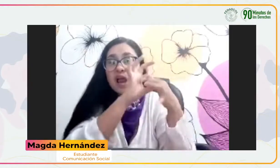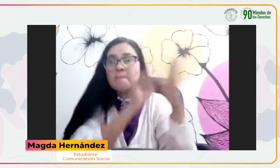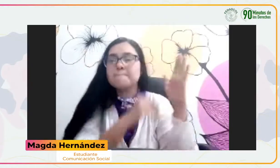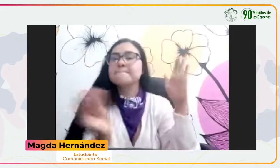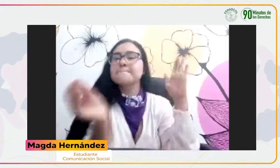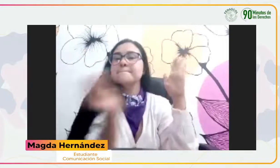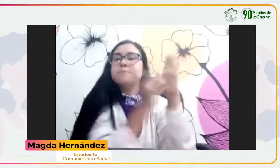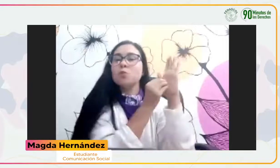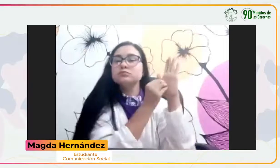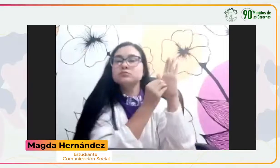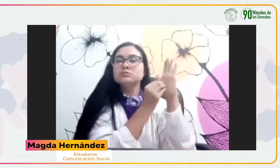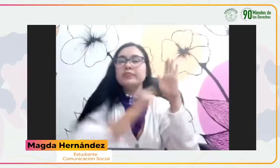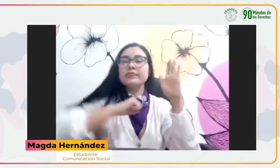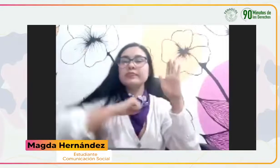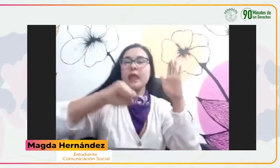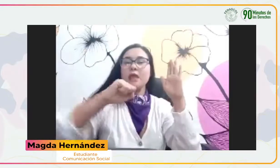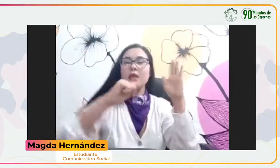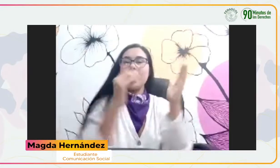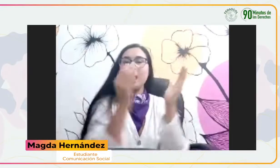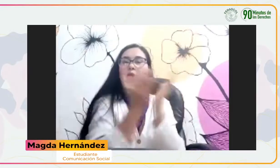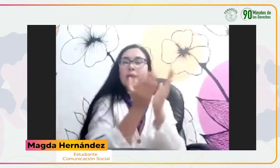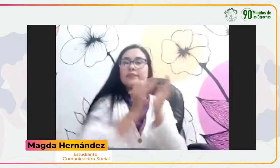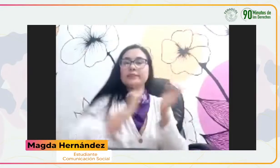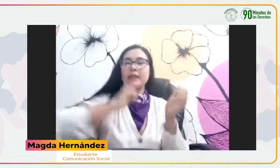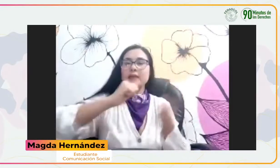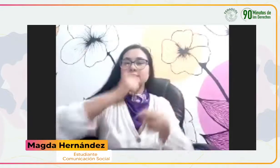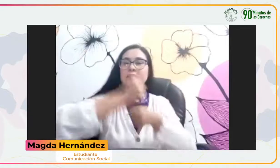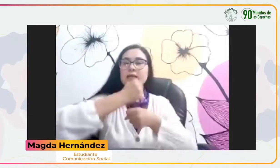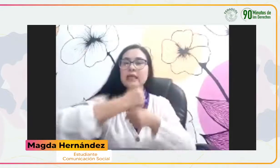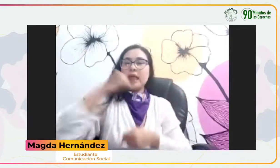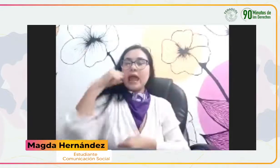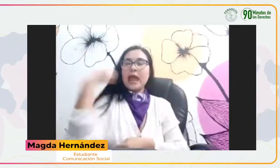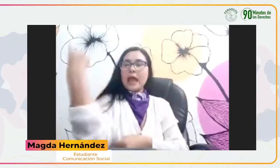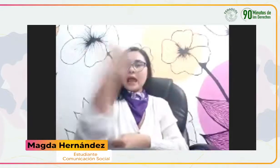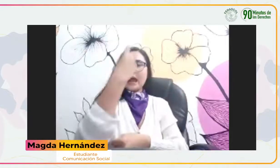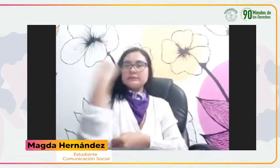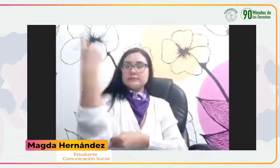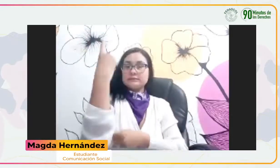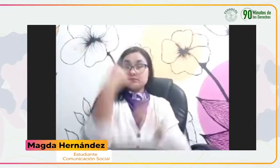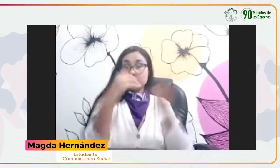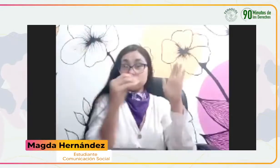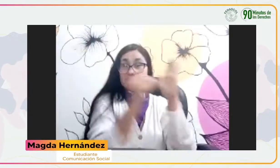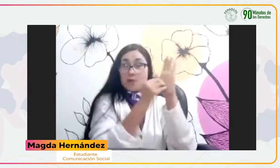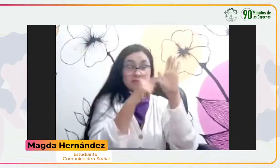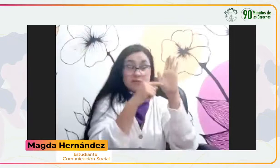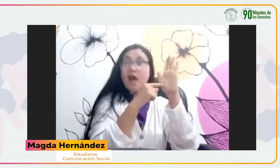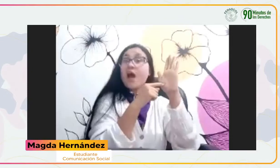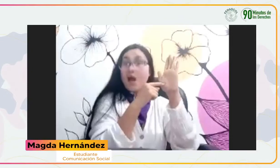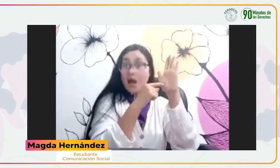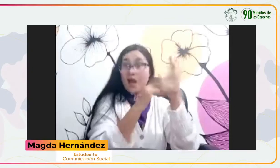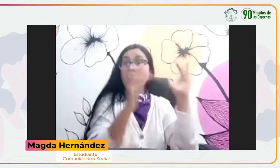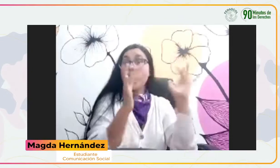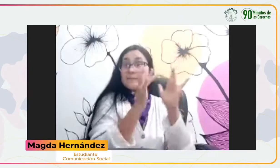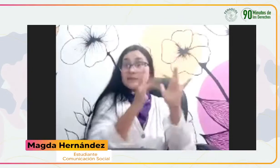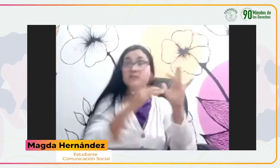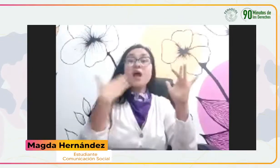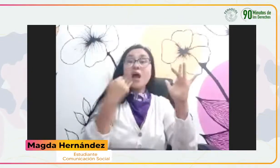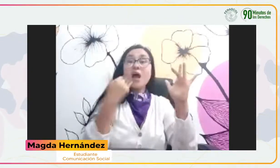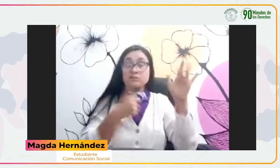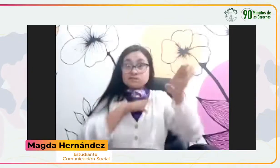derechos no la encontramos. Únicamente FENASCOL tiene sobre el derecho a la educación y el derecho al trabajo a